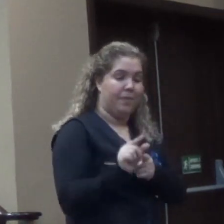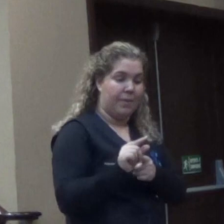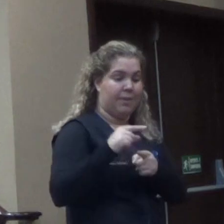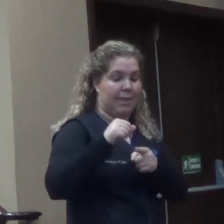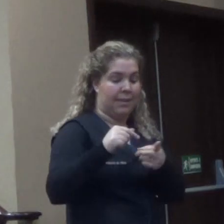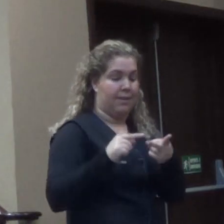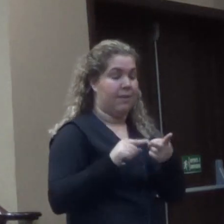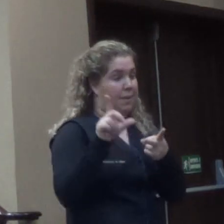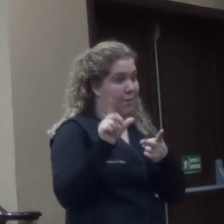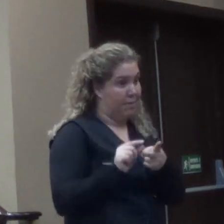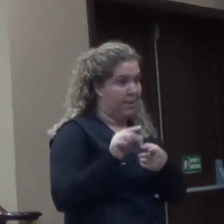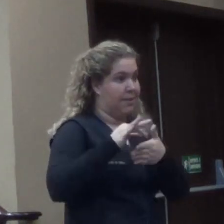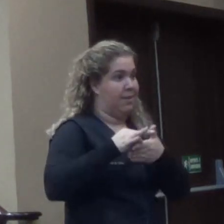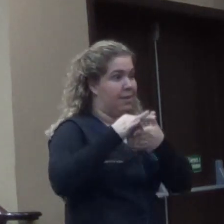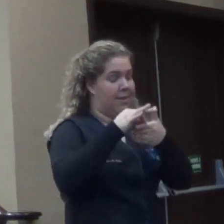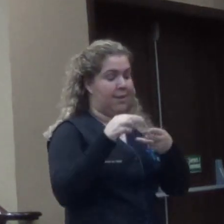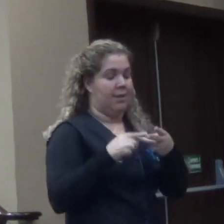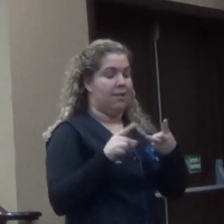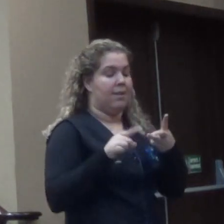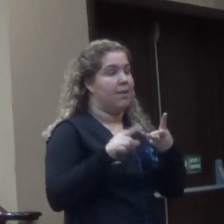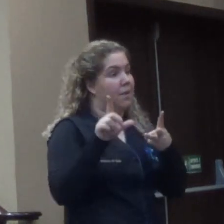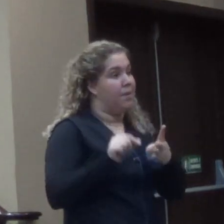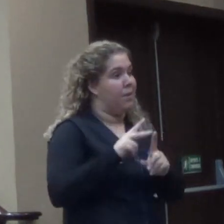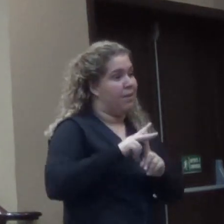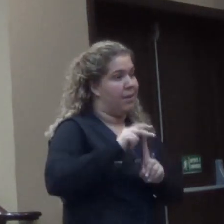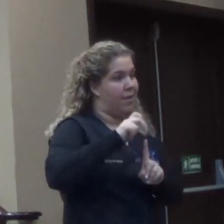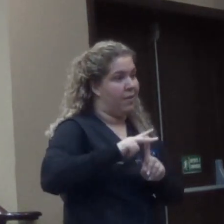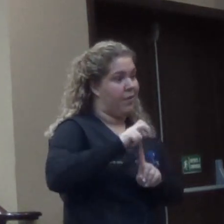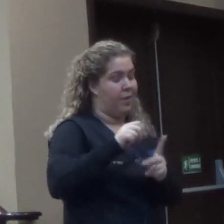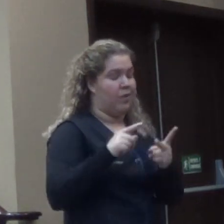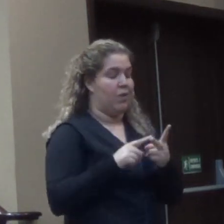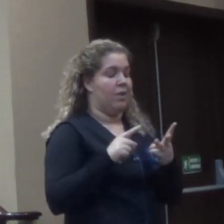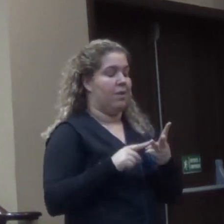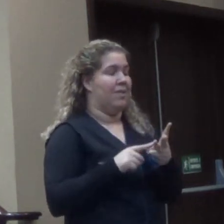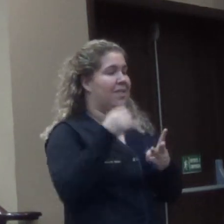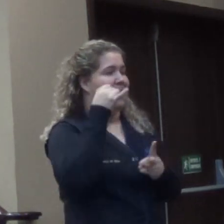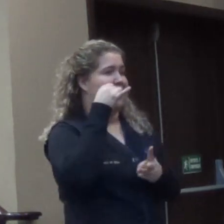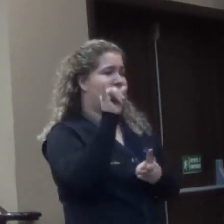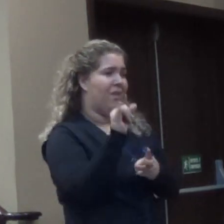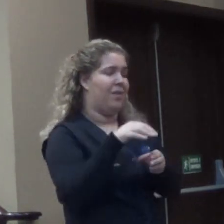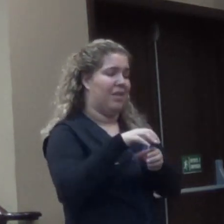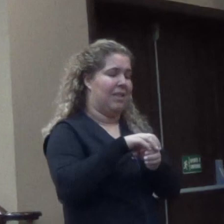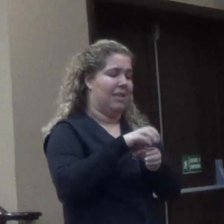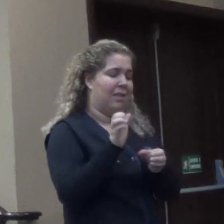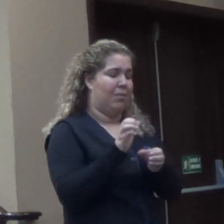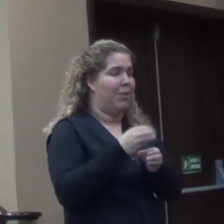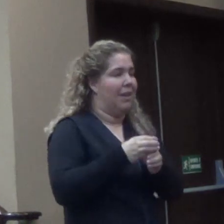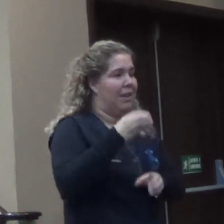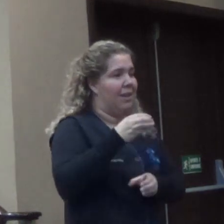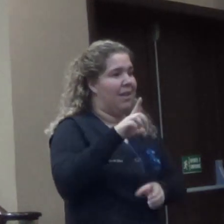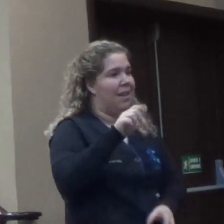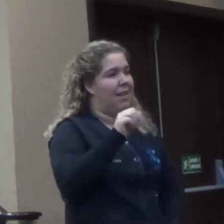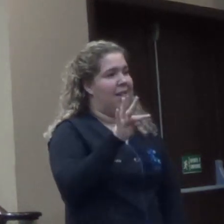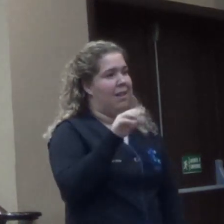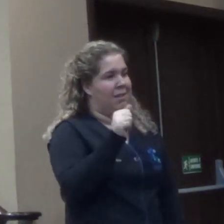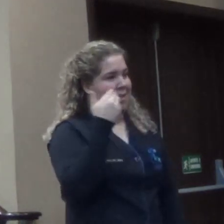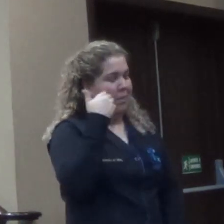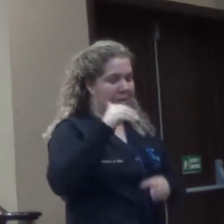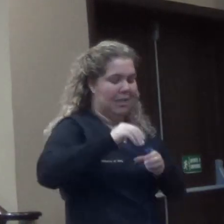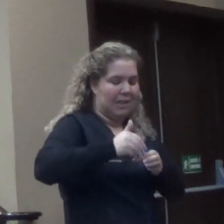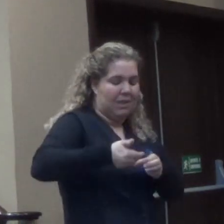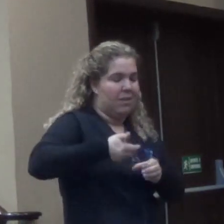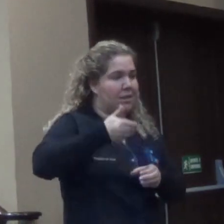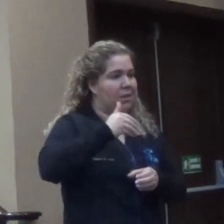não tomar refrigerante, não comer embutido, passa um X no embutido, passa um X no refrigerante, comer